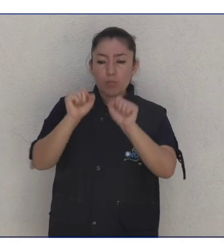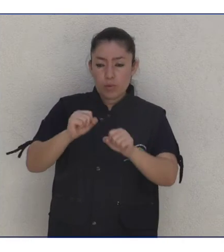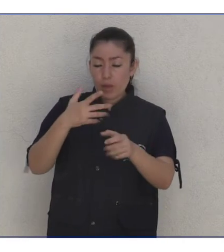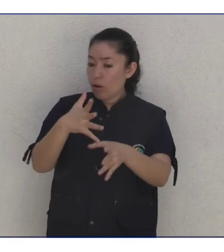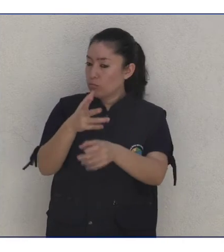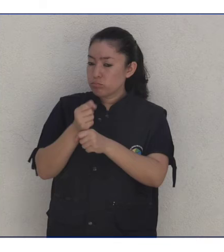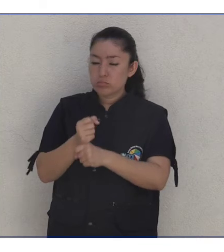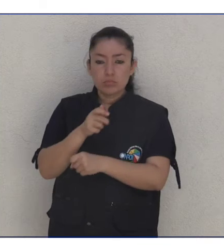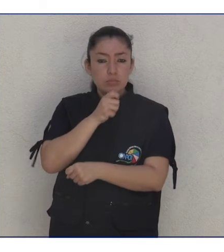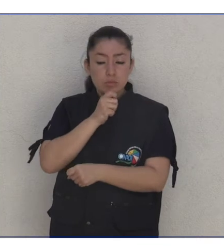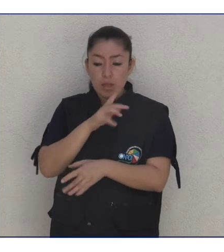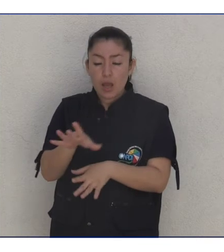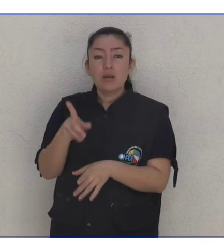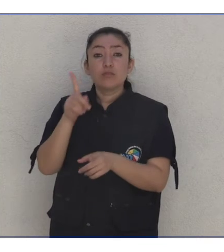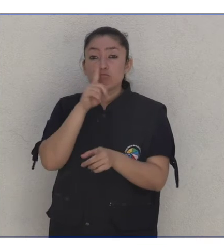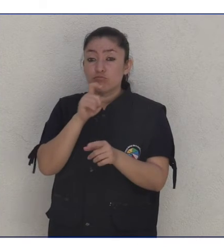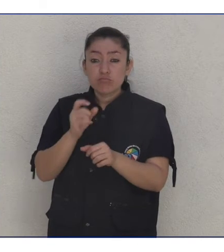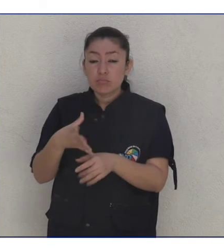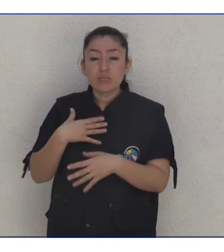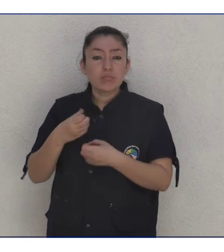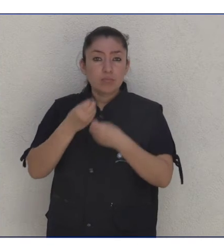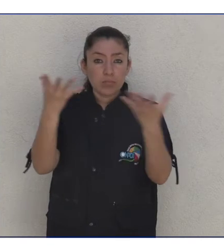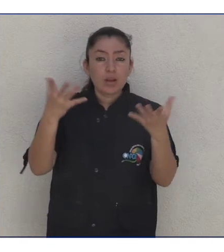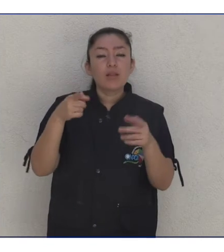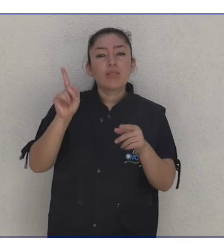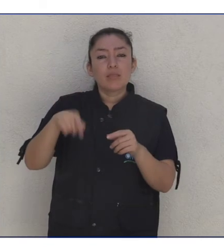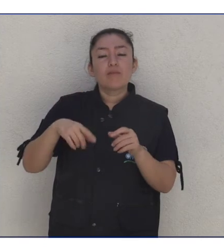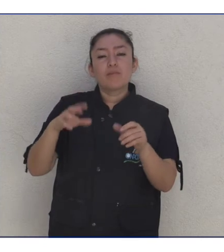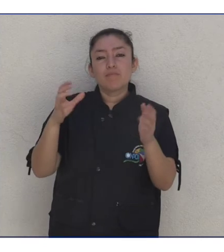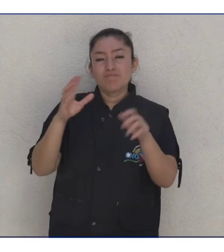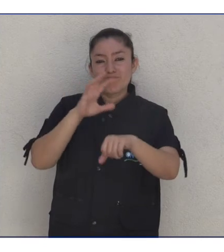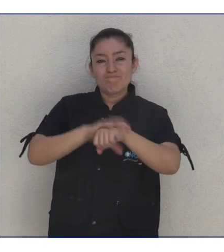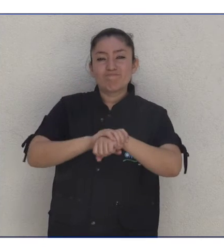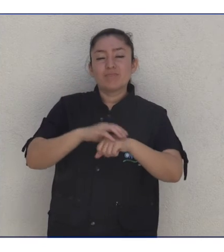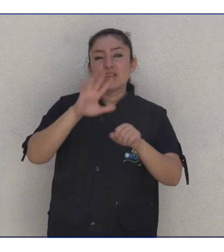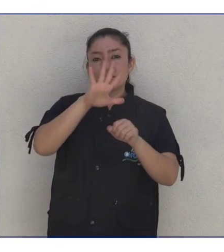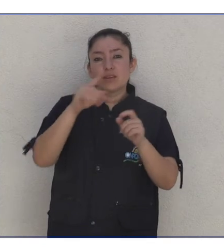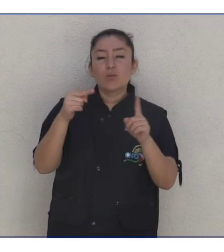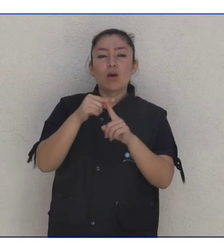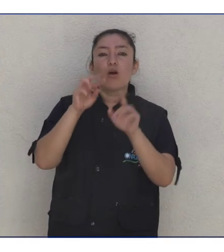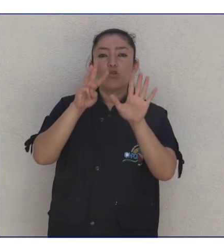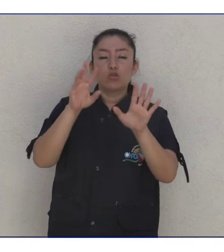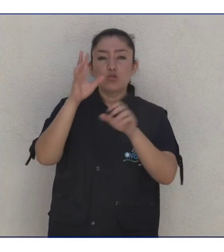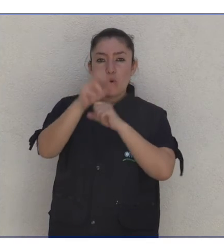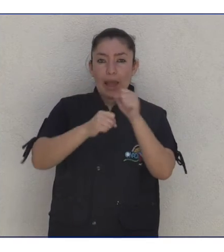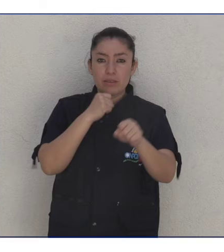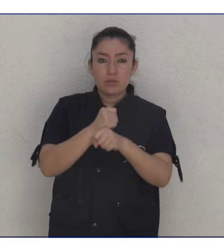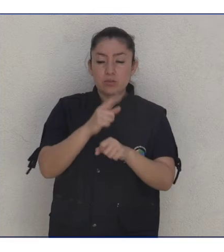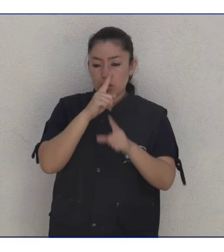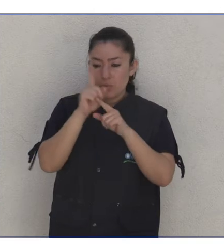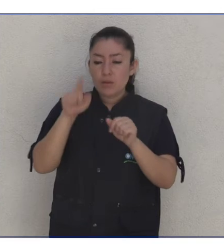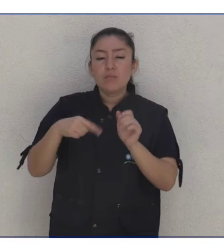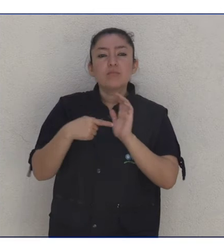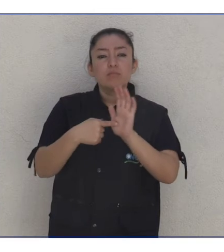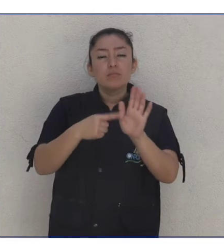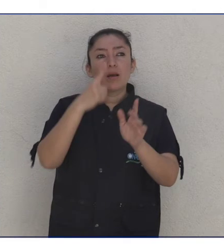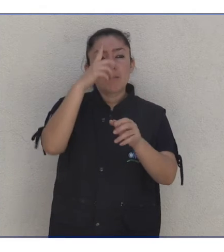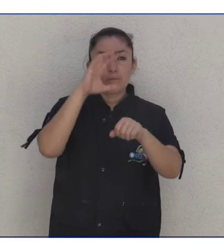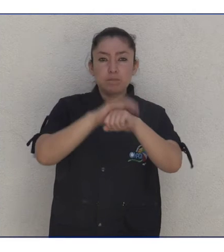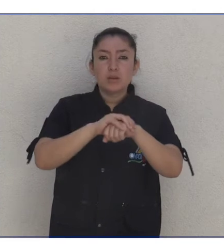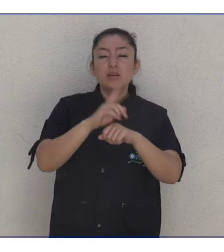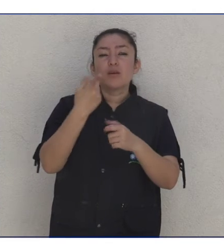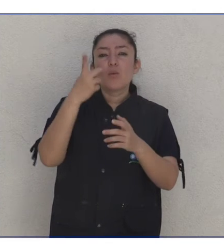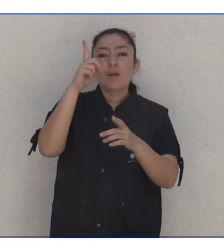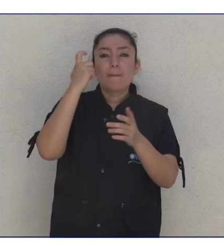o reservada, será sancionado con prisión de 5 a 8 años e inhabilitación especial por el doble de la pena impuesta y multa